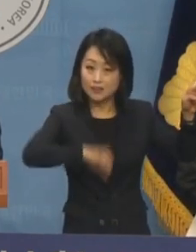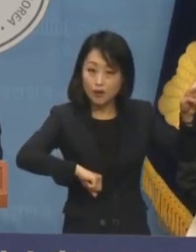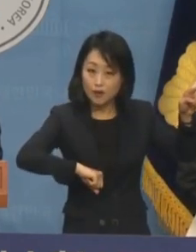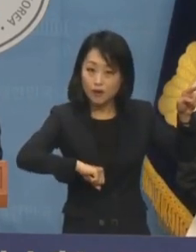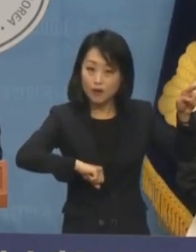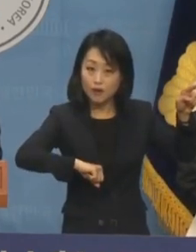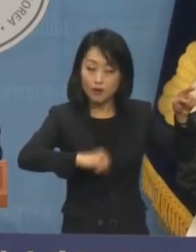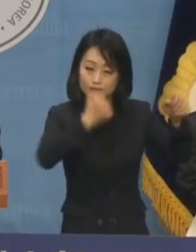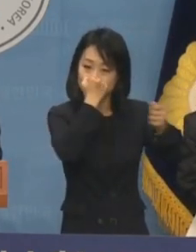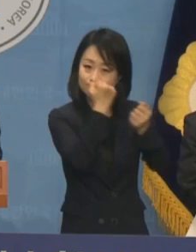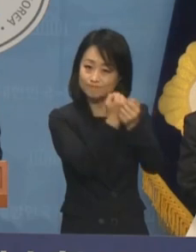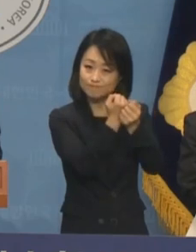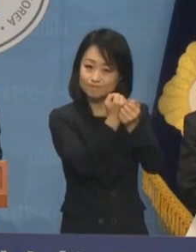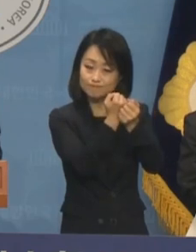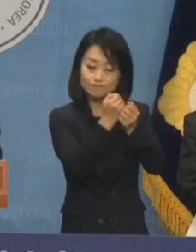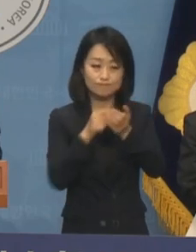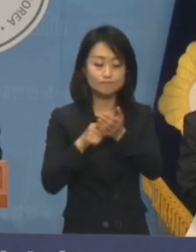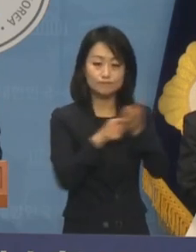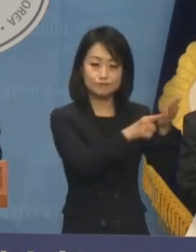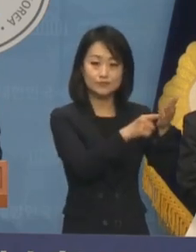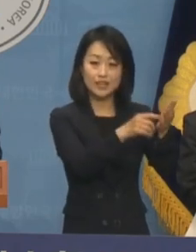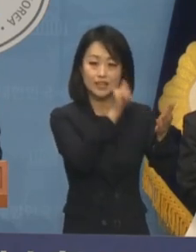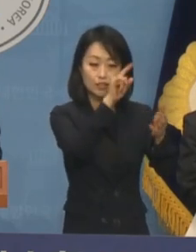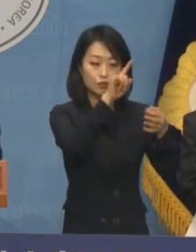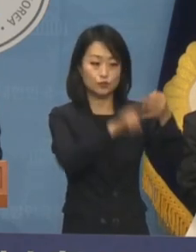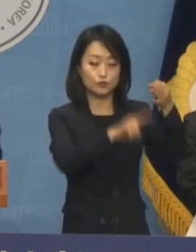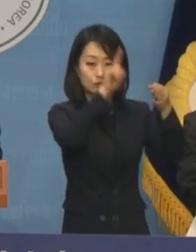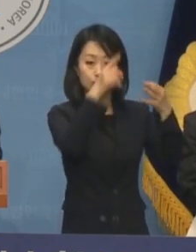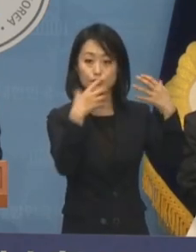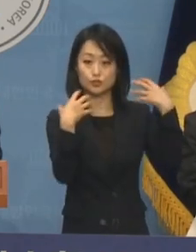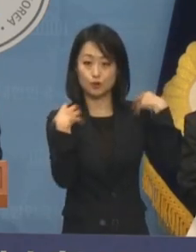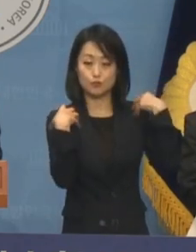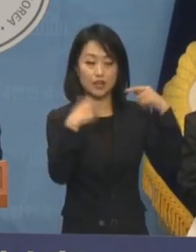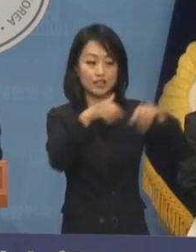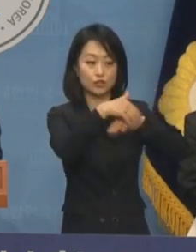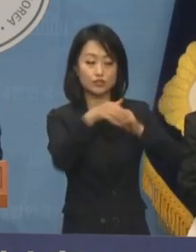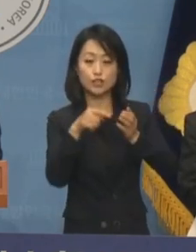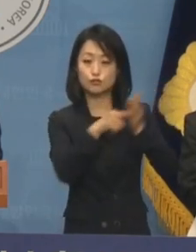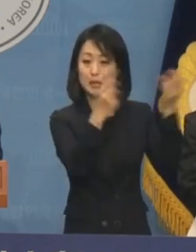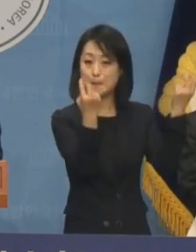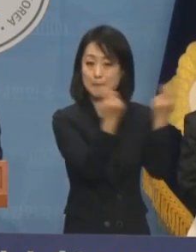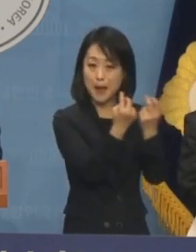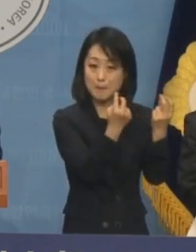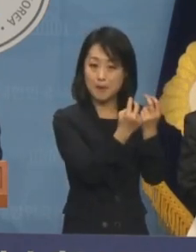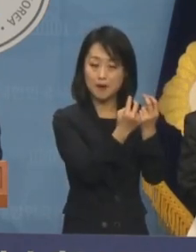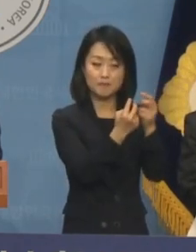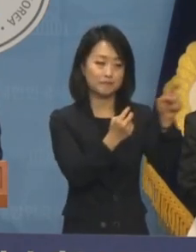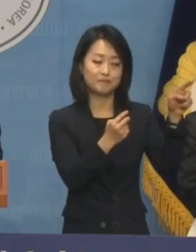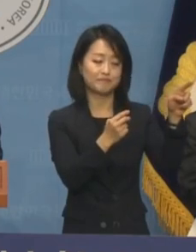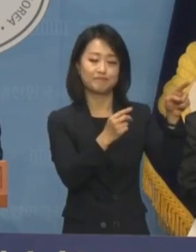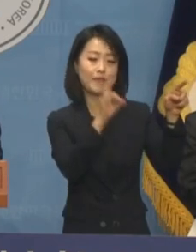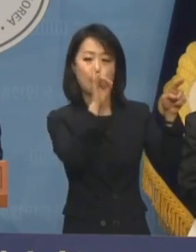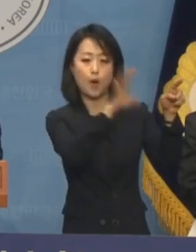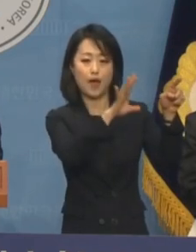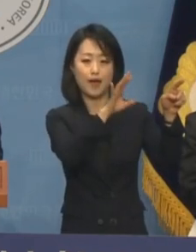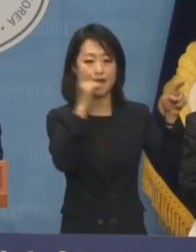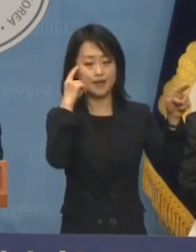여전히 일방통행식으로 일관하는 윤석열 정부의 정책 추진 방식을 용납하지